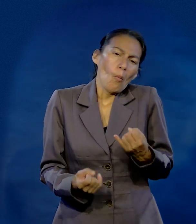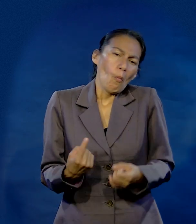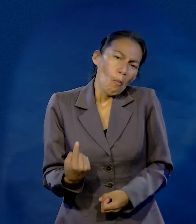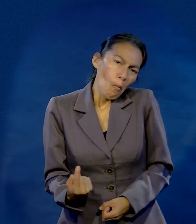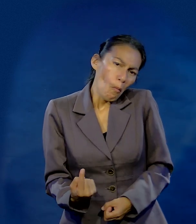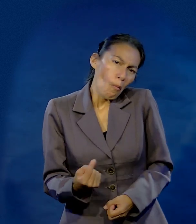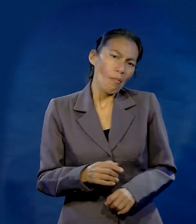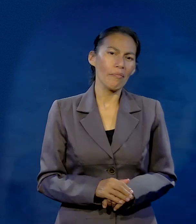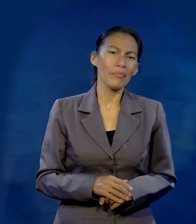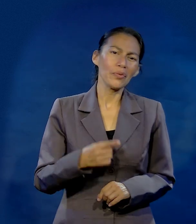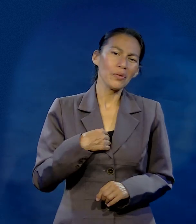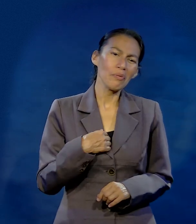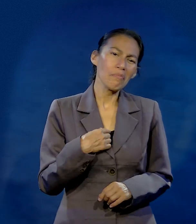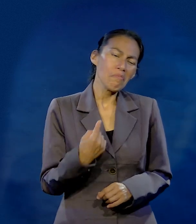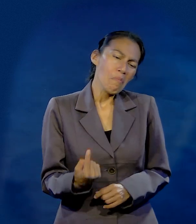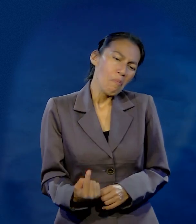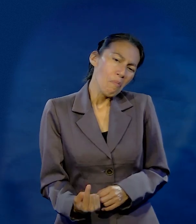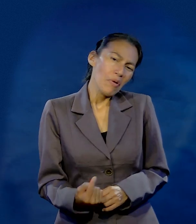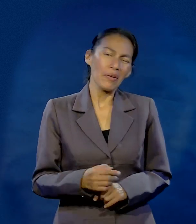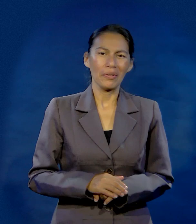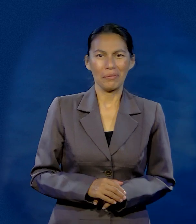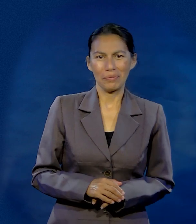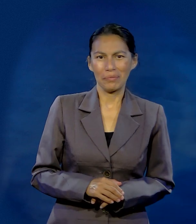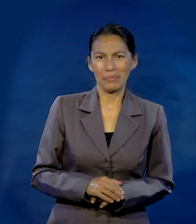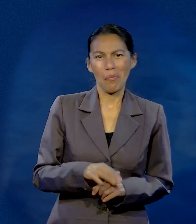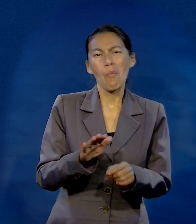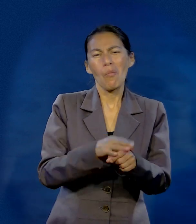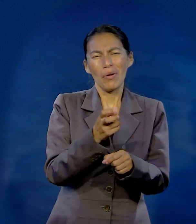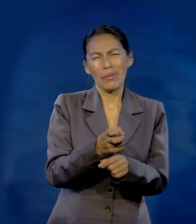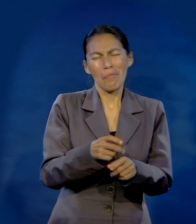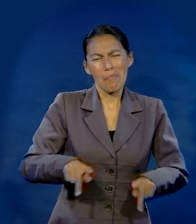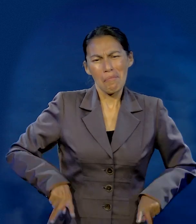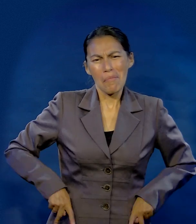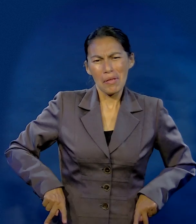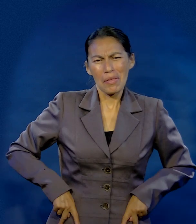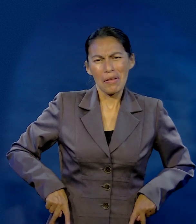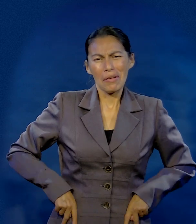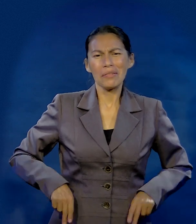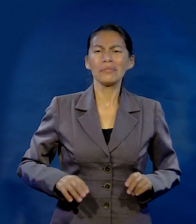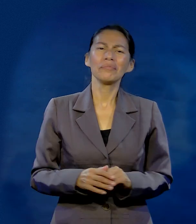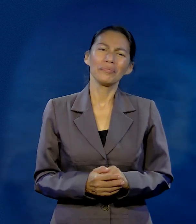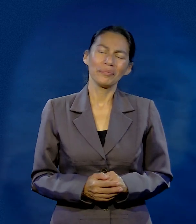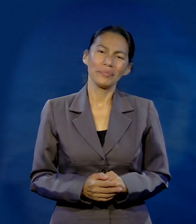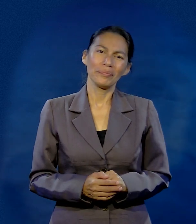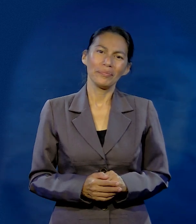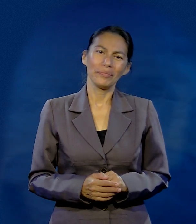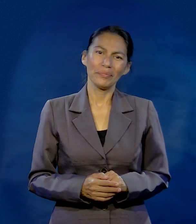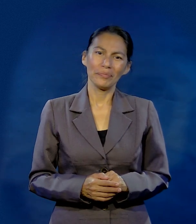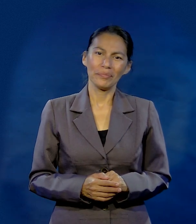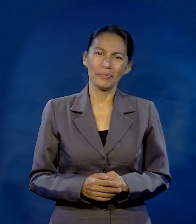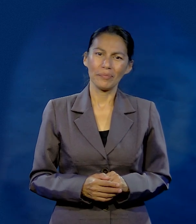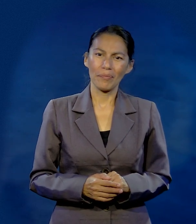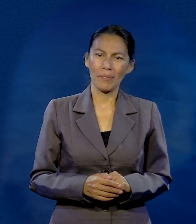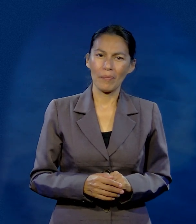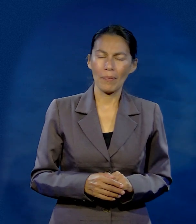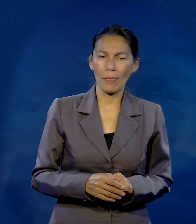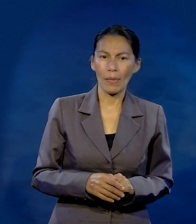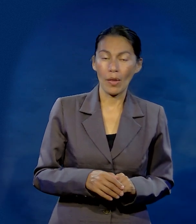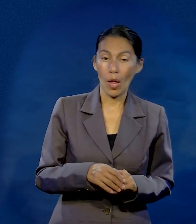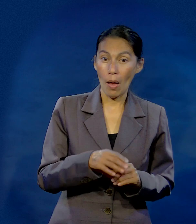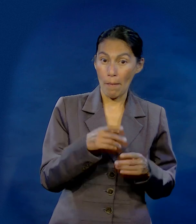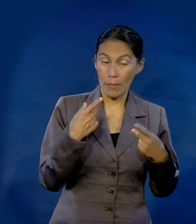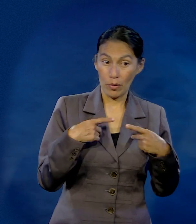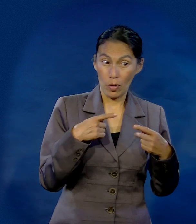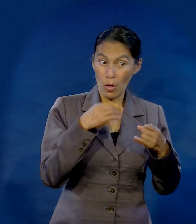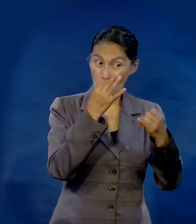si alguien me conoció Pues estaba más chiquito más flaquito mucho más flaquito Así que era Pues el pan pues del salón